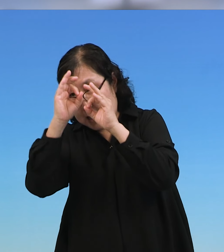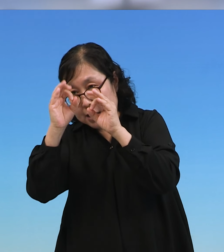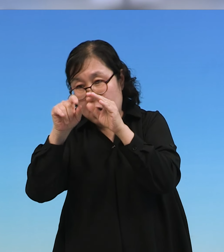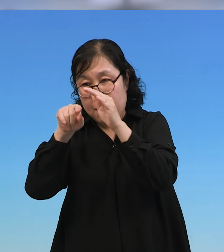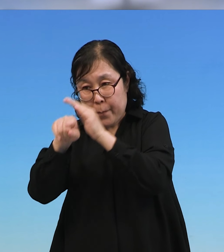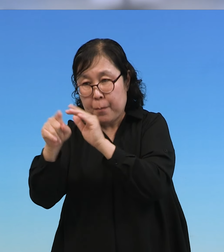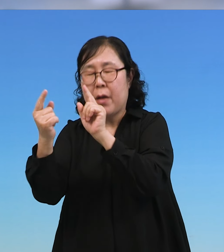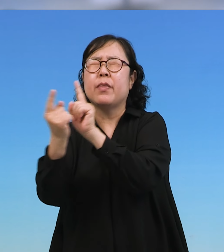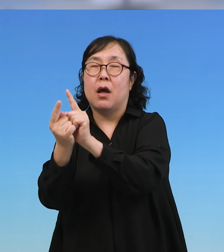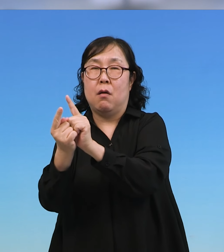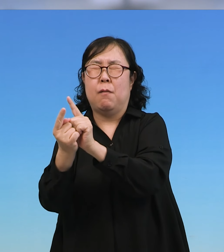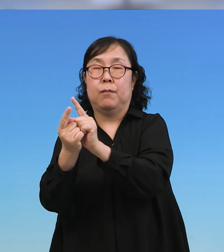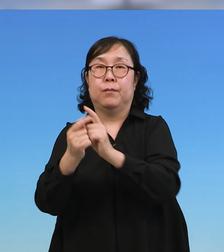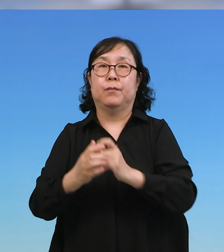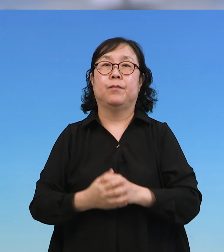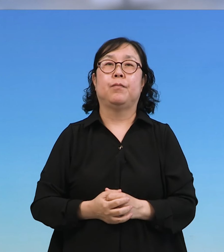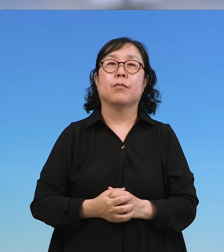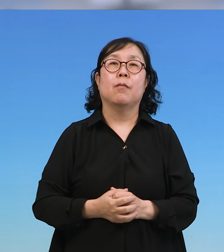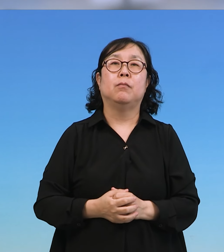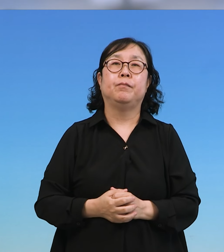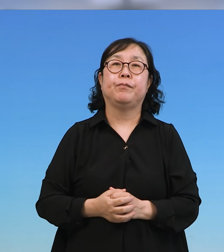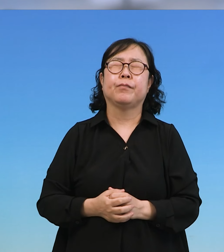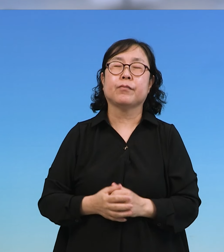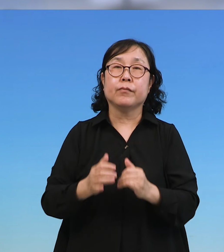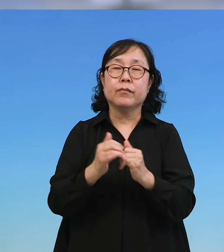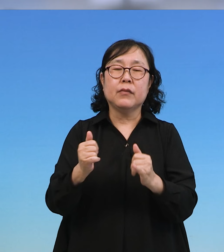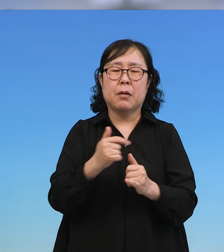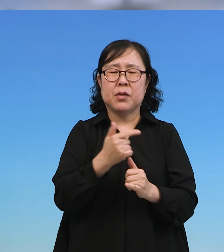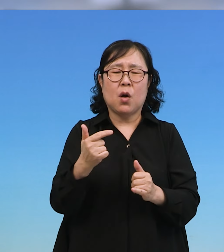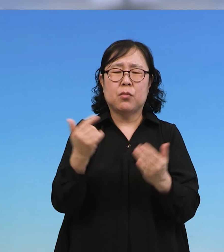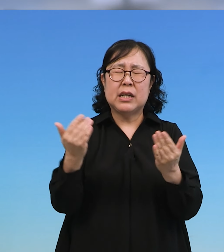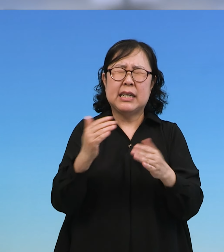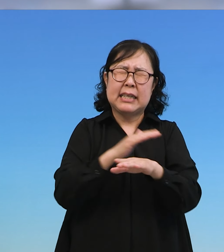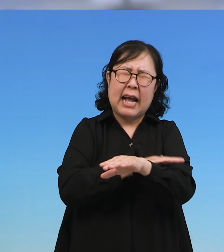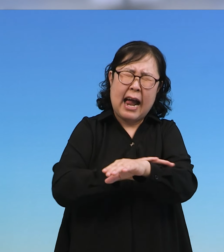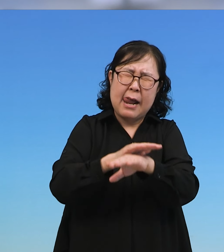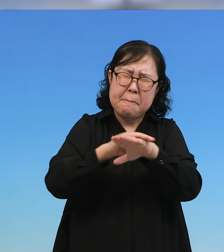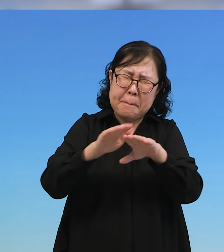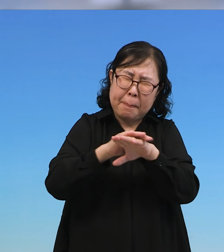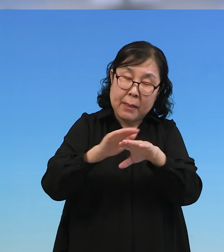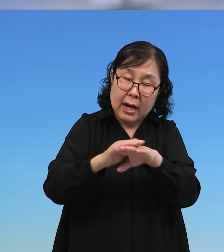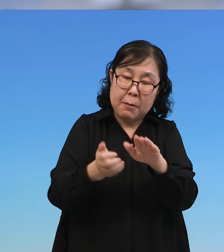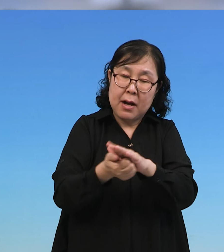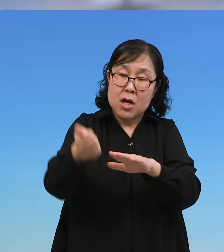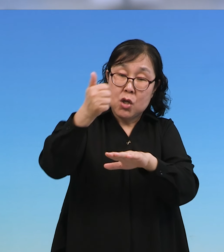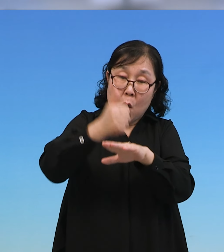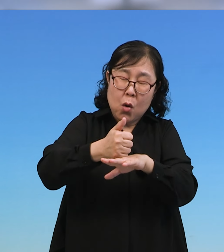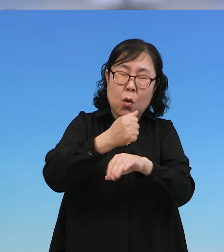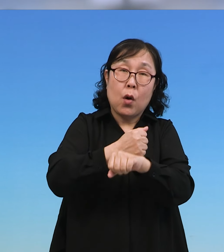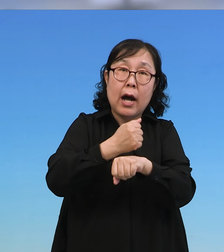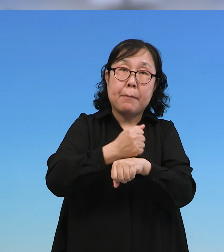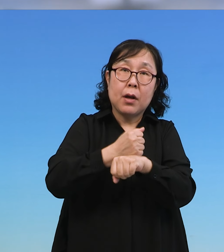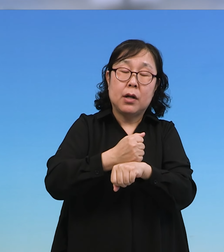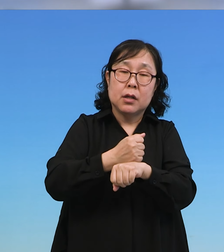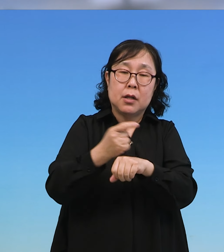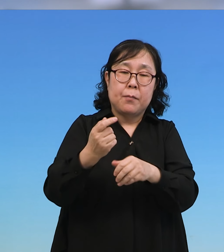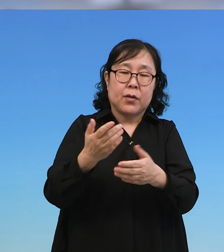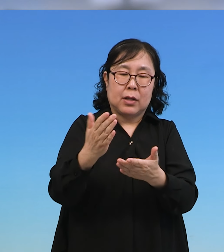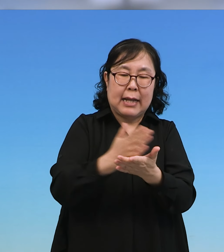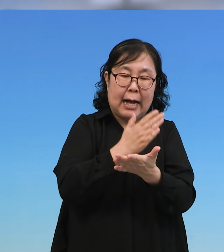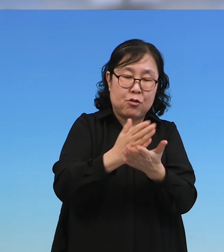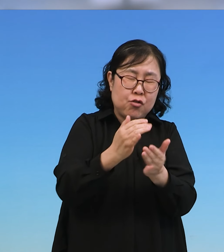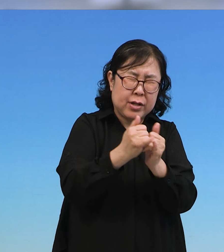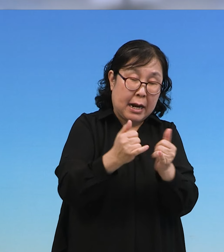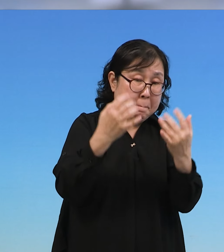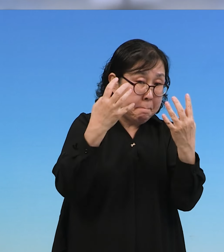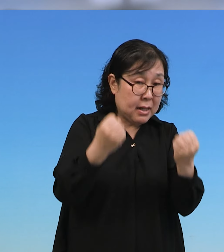찾습니다. 사람이요 막 너무 잘 풀리고 막 일이 잘 되고 성공하고 신나면은 막 이거 나눌 사람은